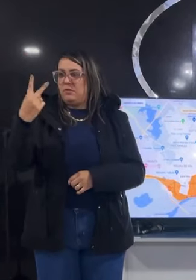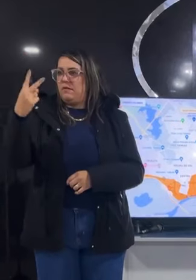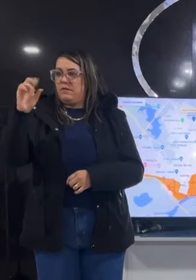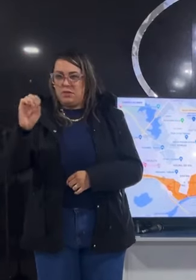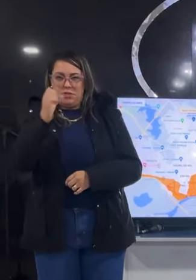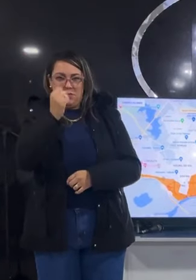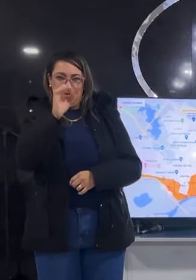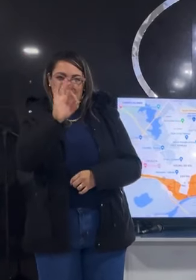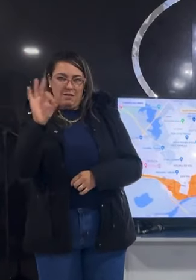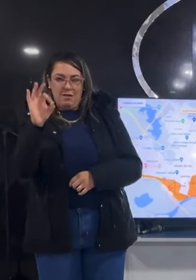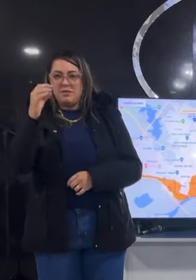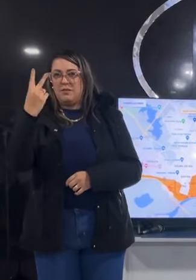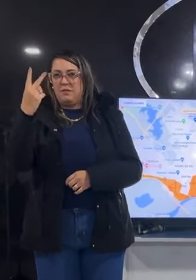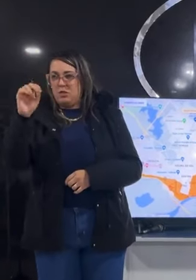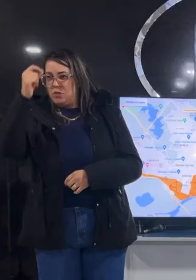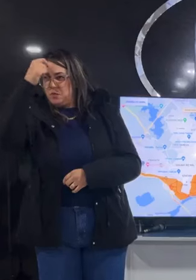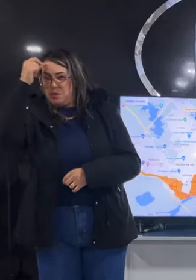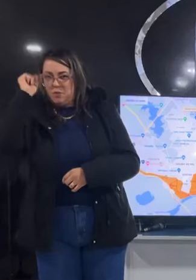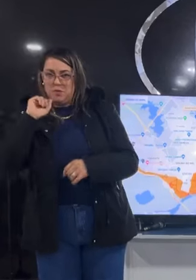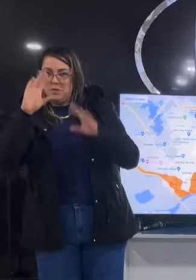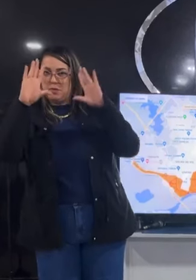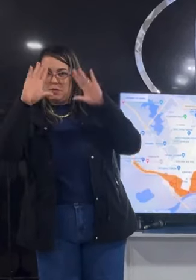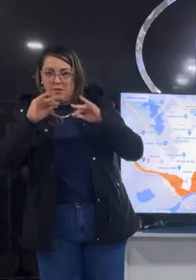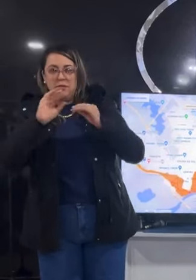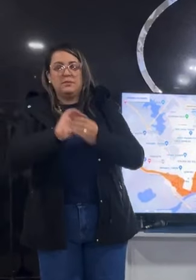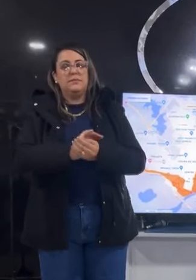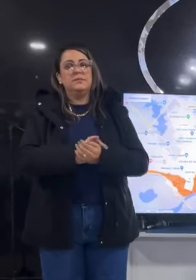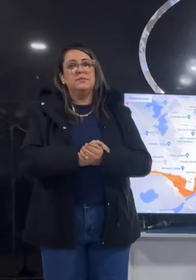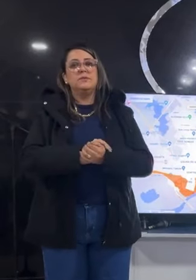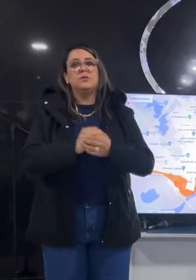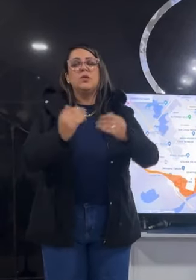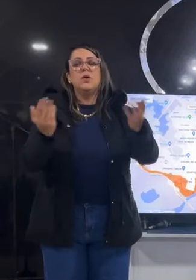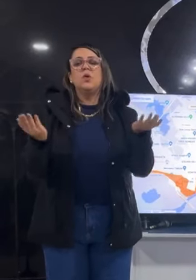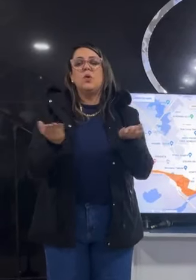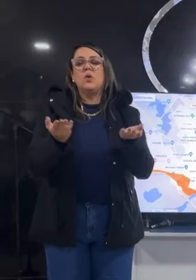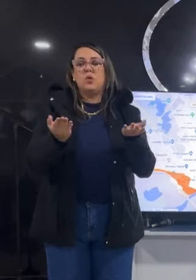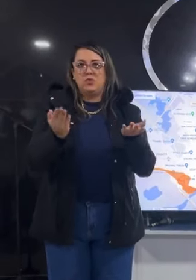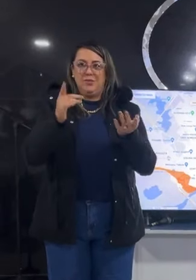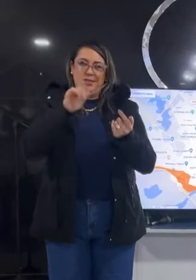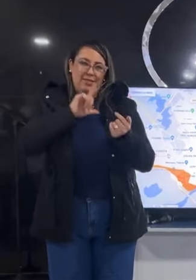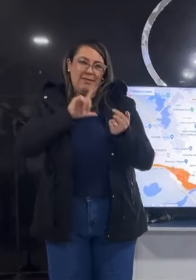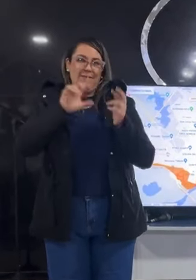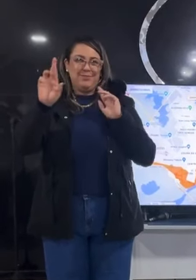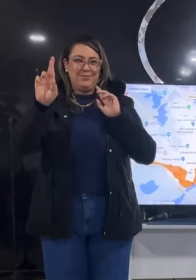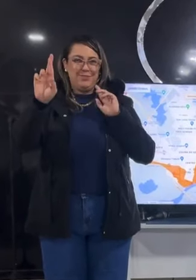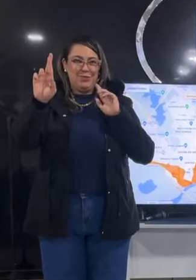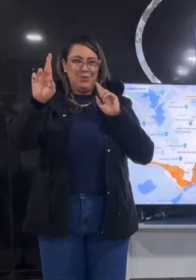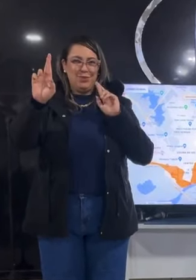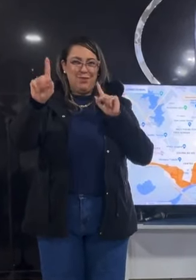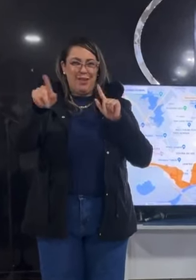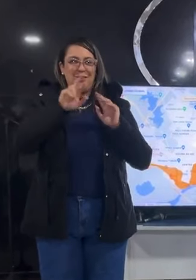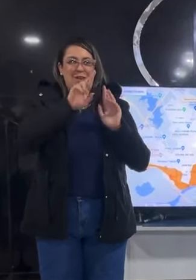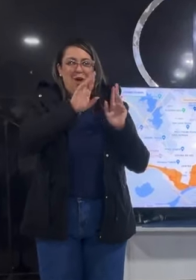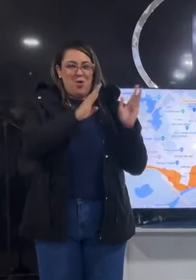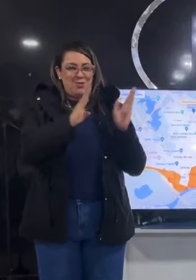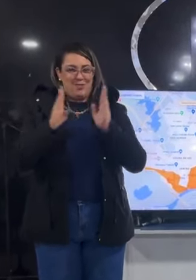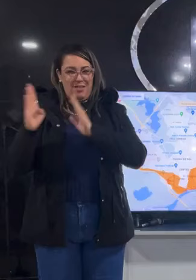8 da noite e 20 minutos eh hoje nós né tivemos uma rotina um pouco alterada um pouquinho